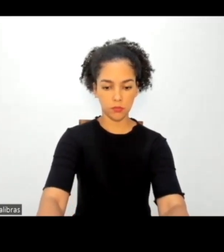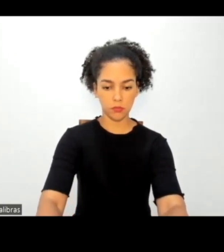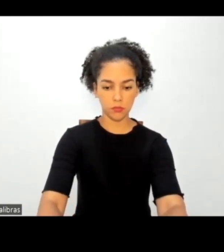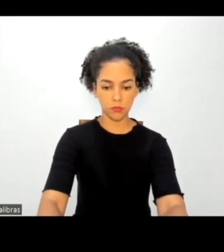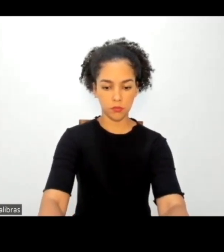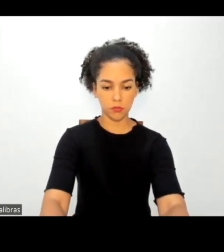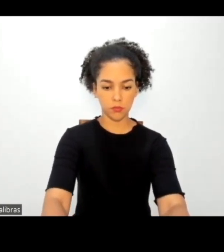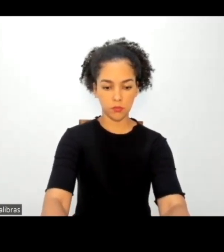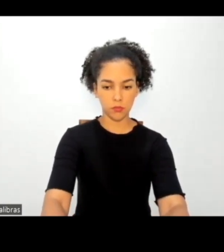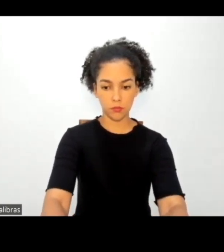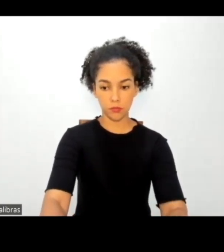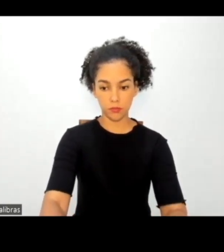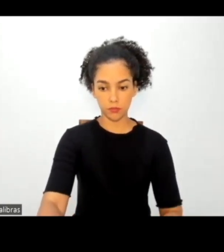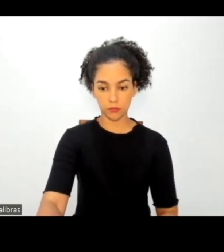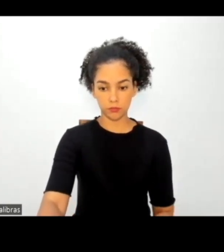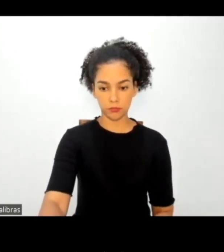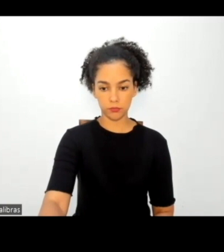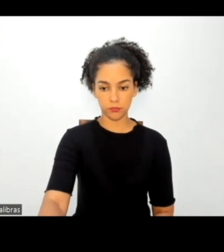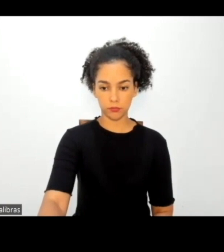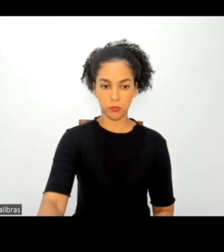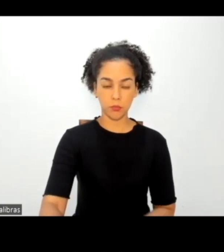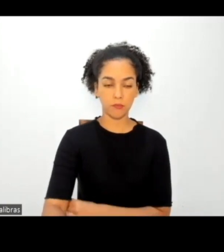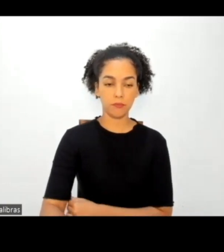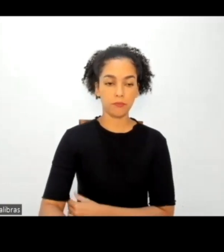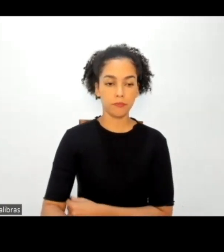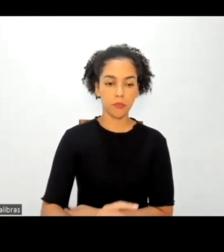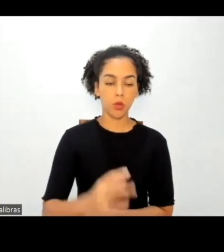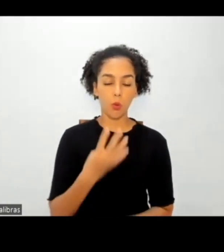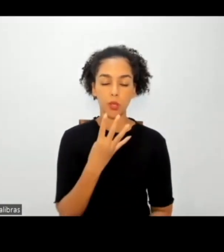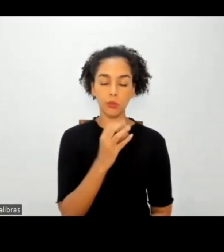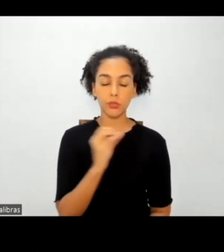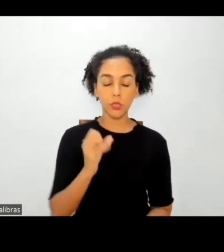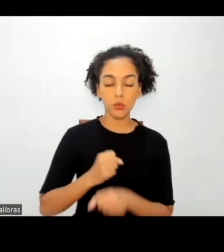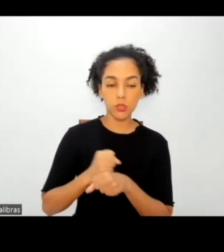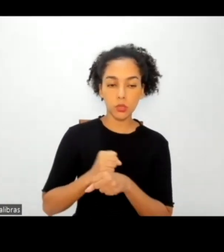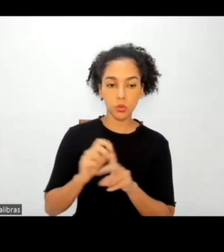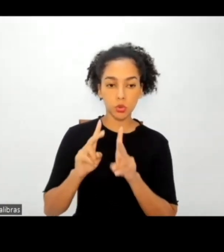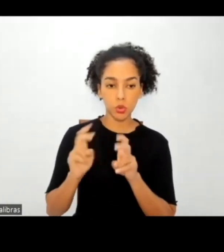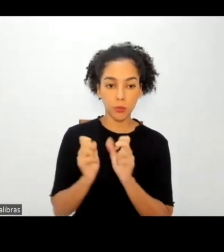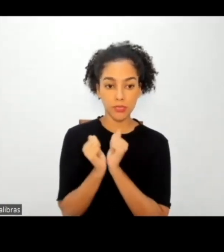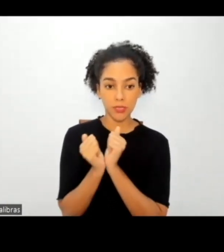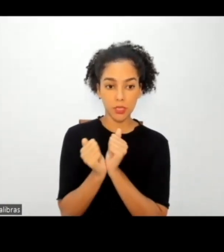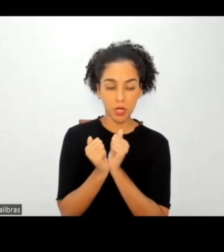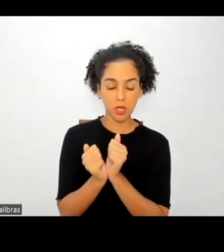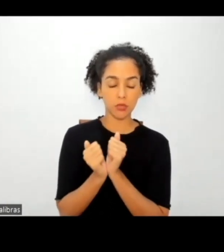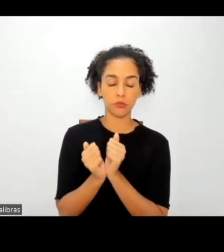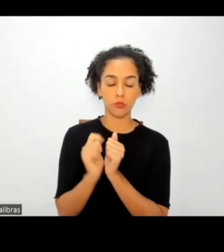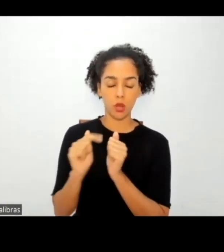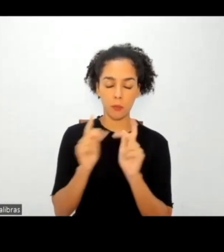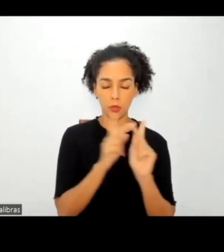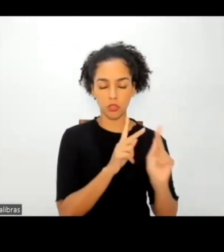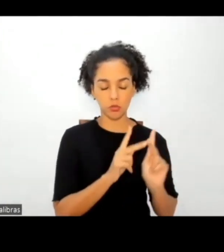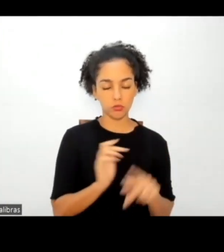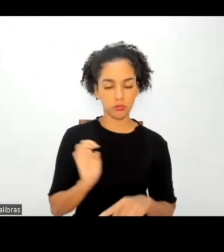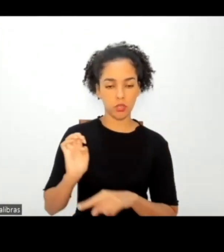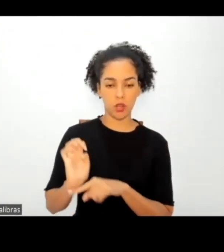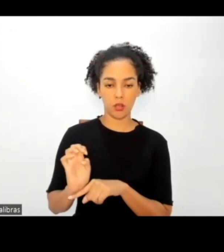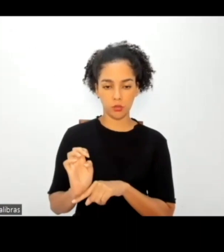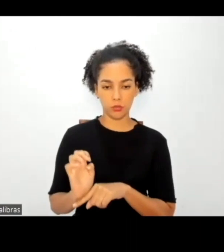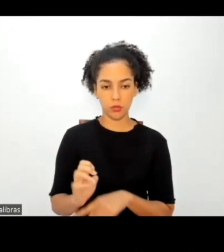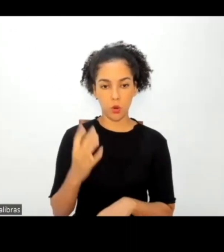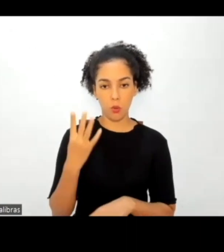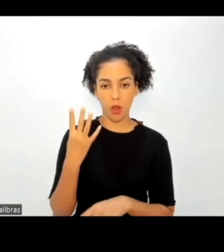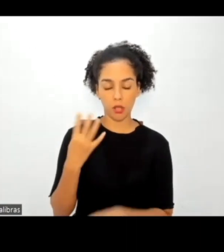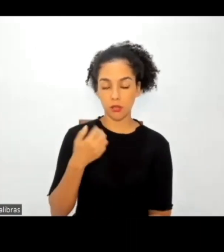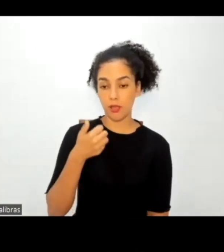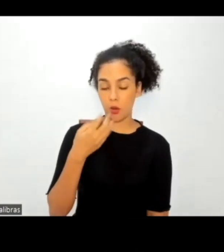400 anos, foi sob o jugo do escravismo colonial, foi um projeto de Estado deliberado, né, 4 séculos,